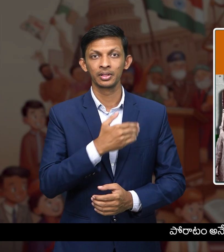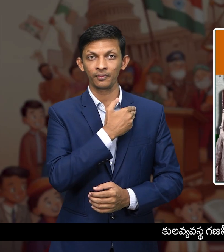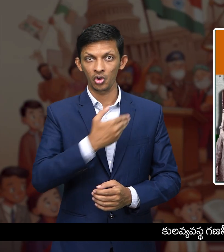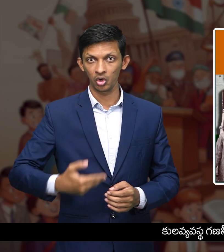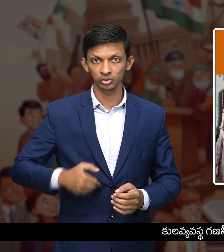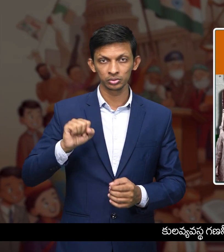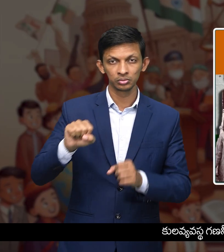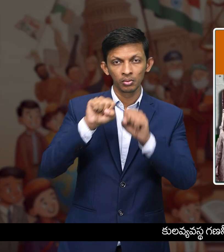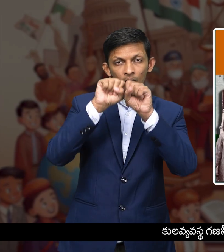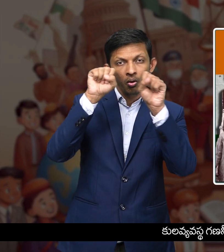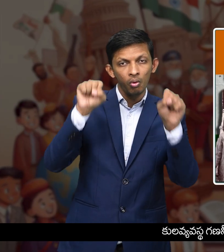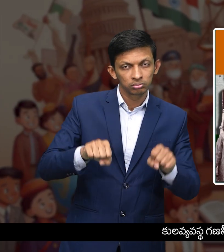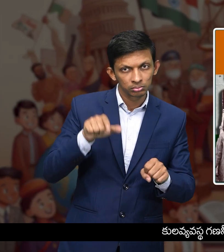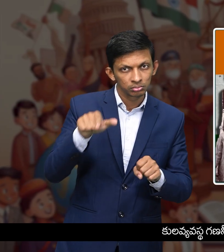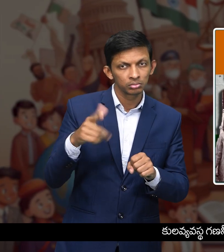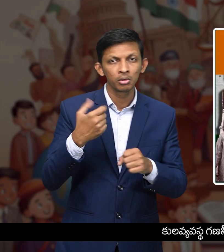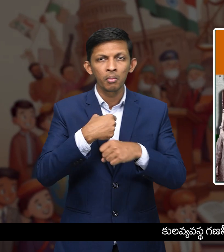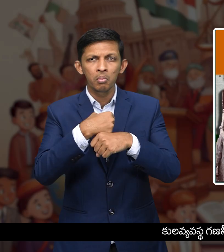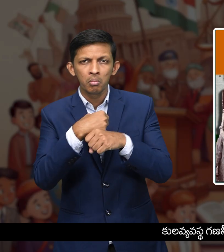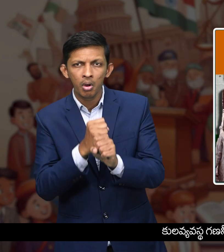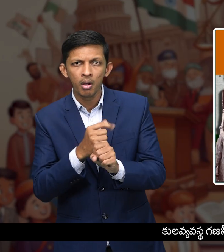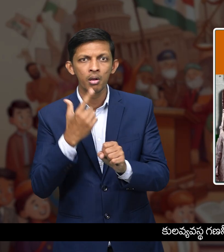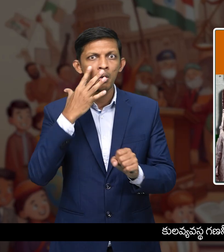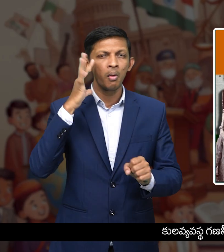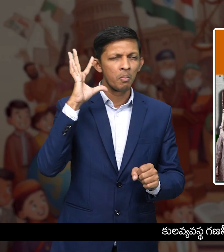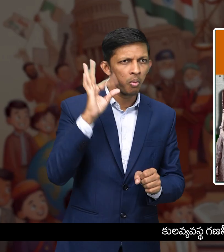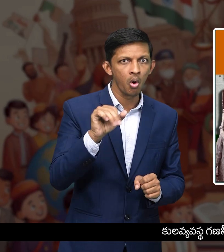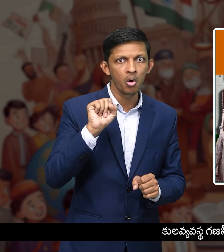కుల వ్యవస్థ గణనీయమైన అన్యాయాన్ని సృష్టించింది.